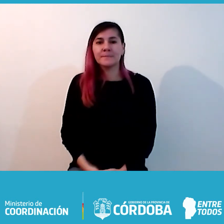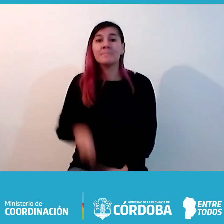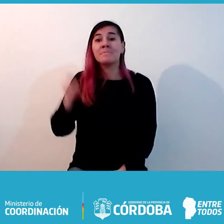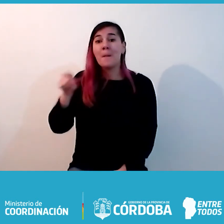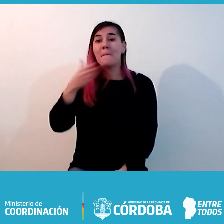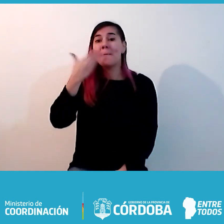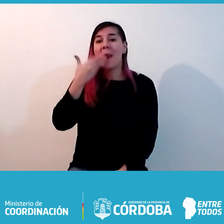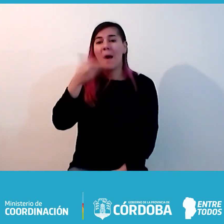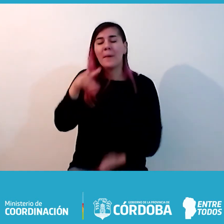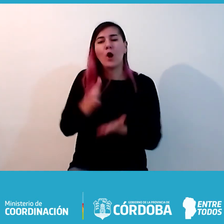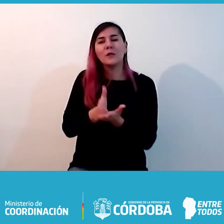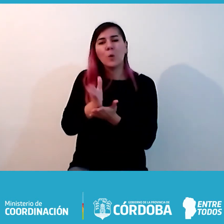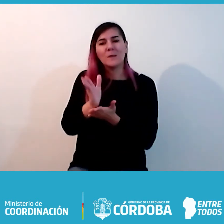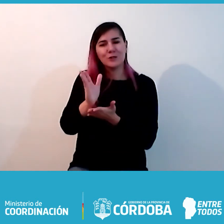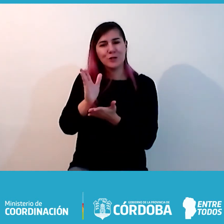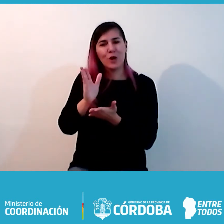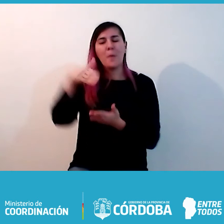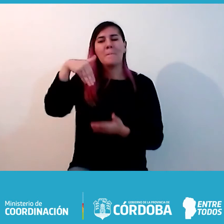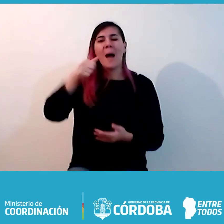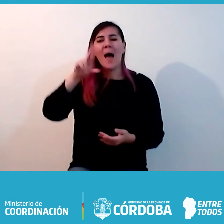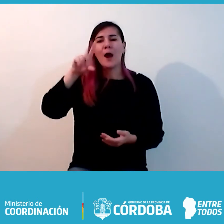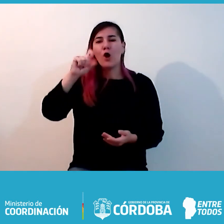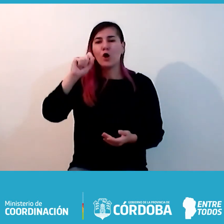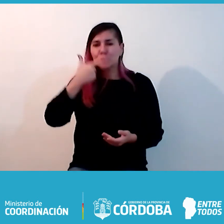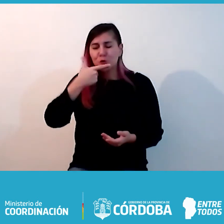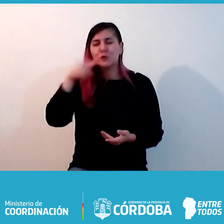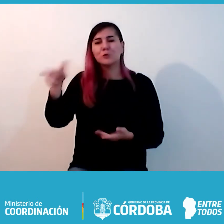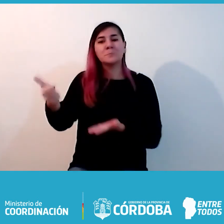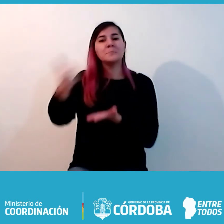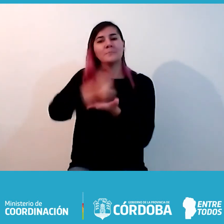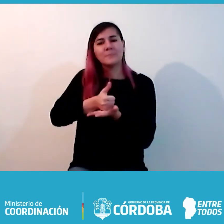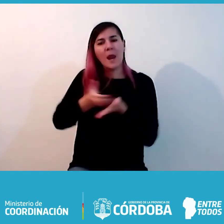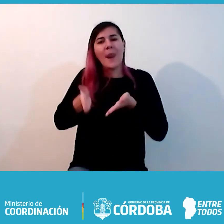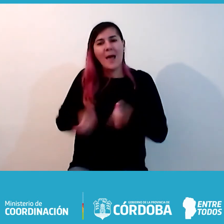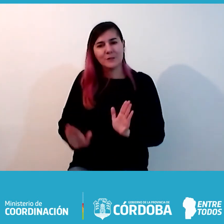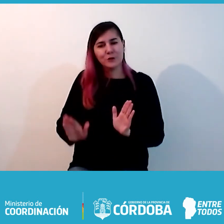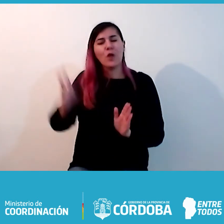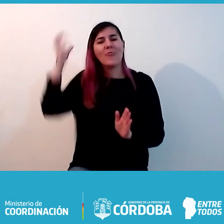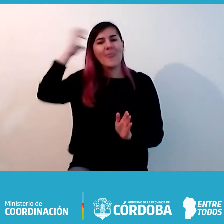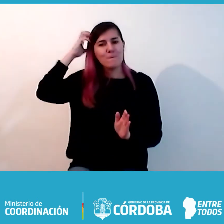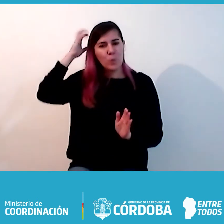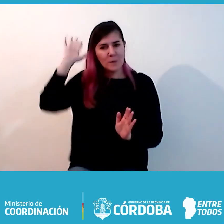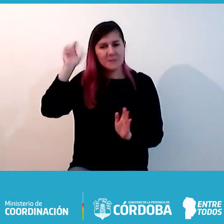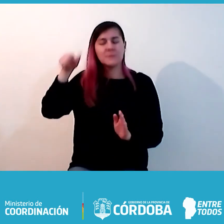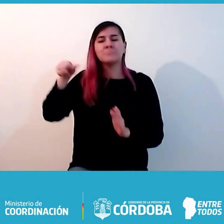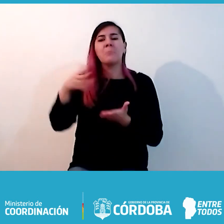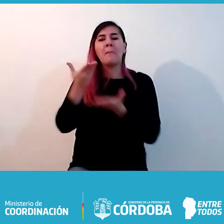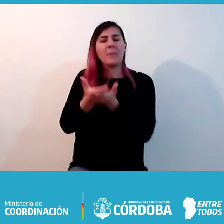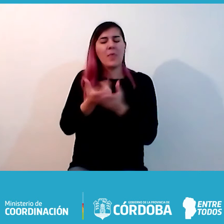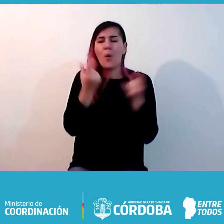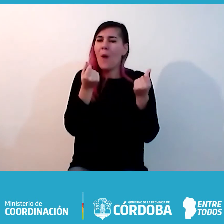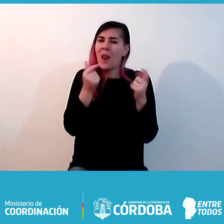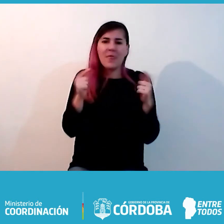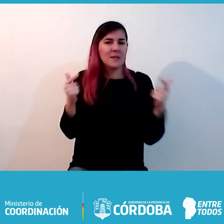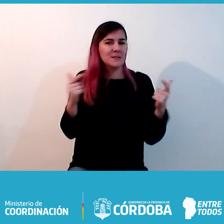Tiene la palabra a continuación el señor Servilla Marco Gustavo, quien se presenta y dice ser nacido en la ciudad de Anfunes. Solicita se declare la invalidez